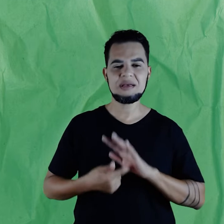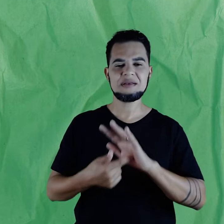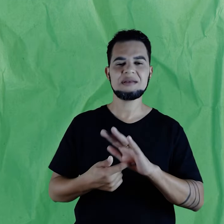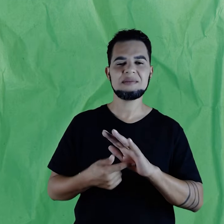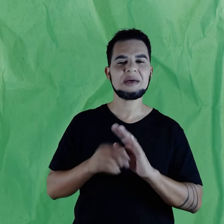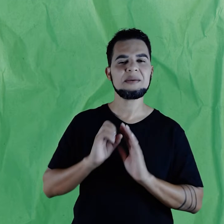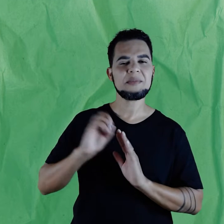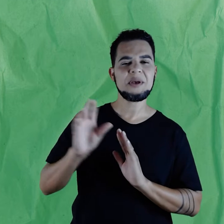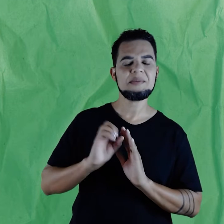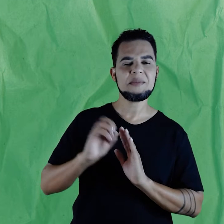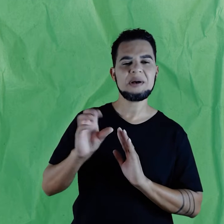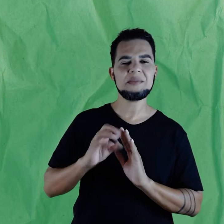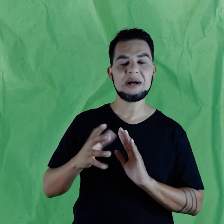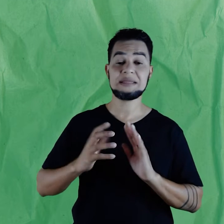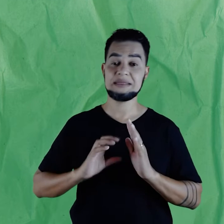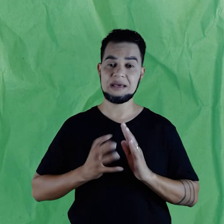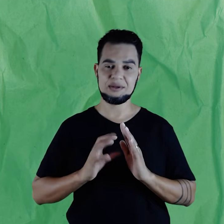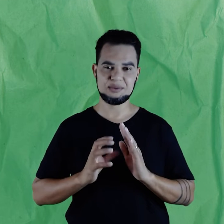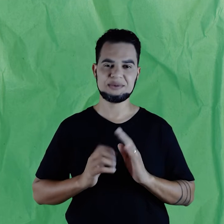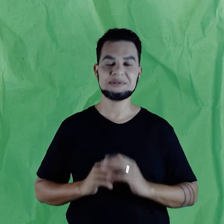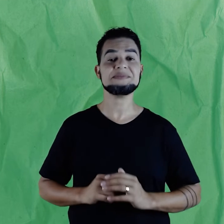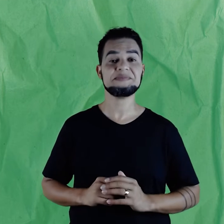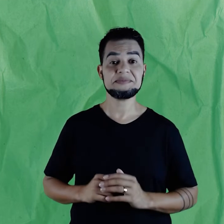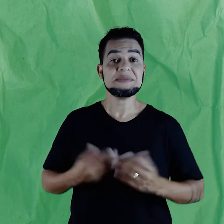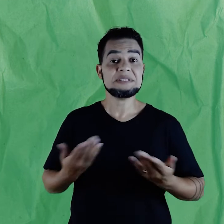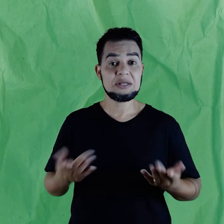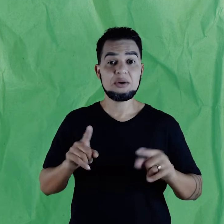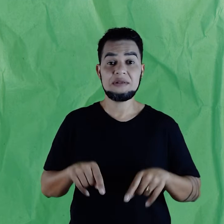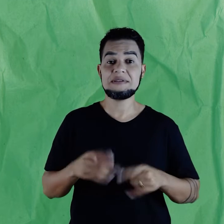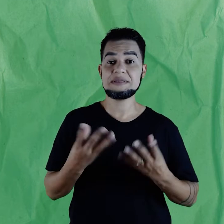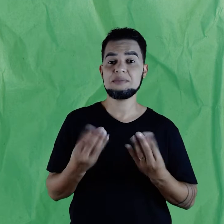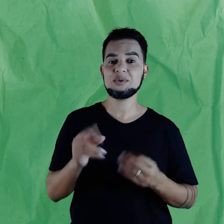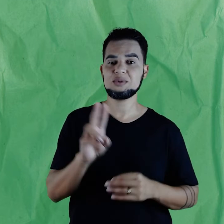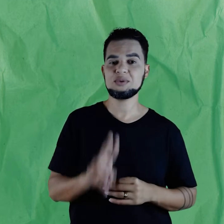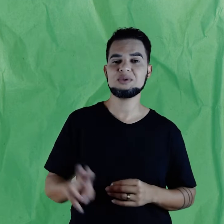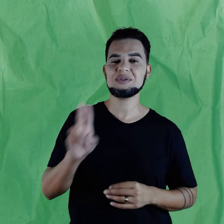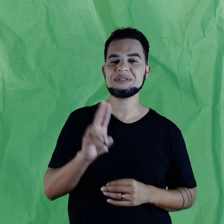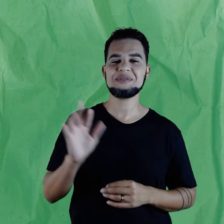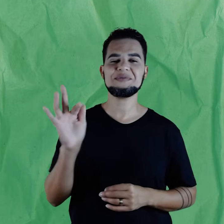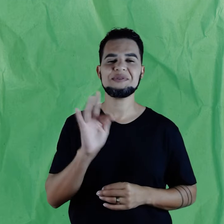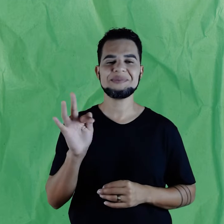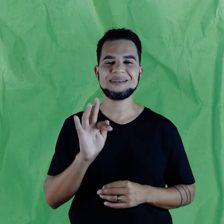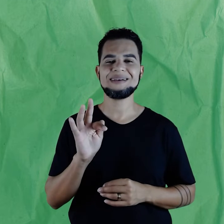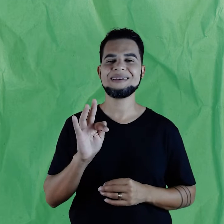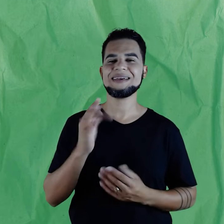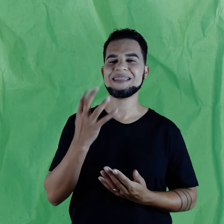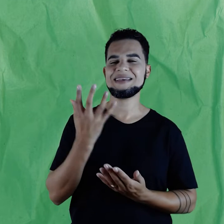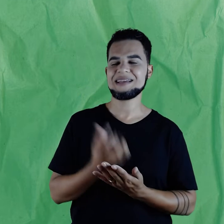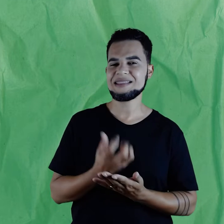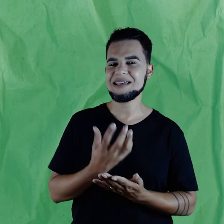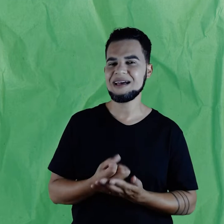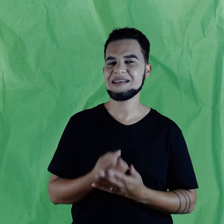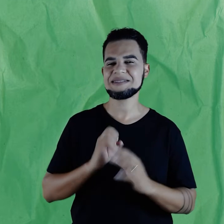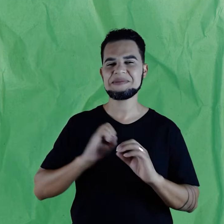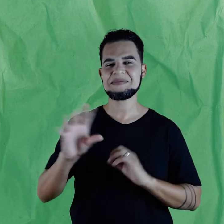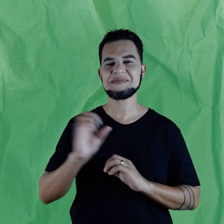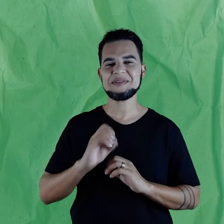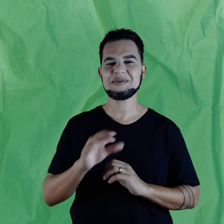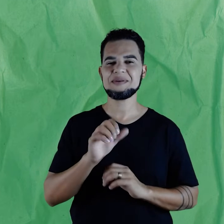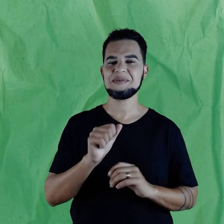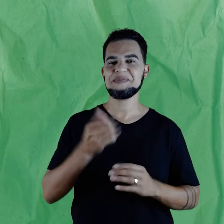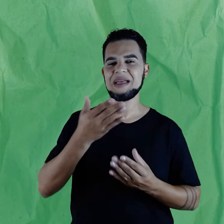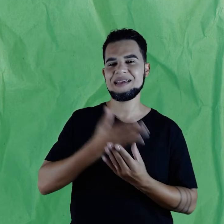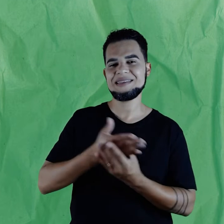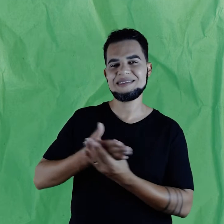enviar dados de entrada para o servidor. Então, ele vai ser muito utilizado aí por formulários de cadastro, envio de